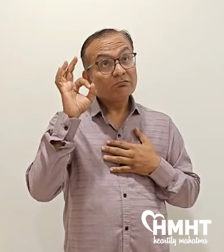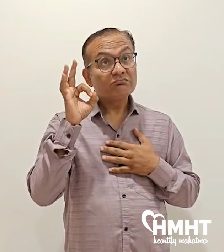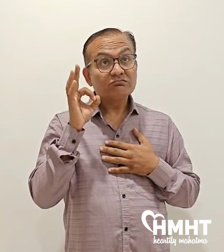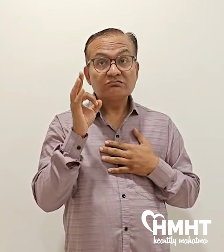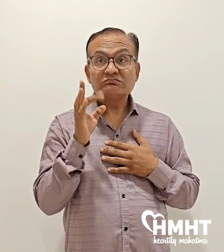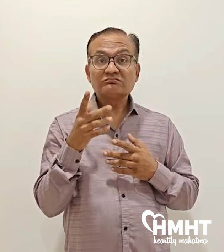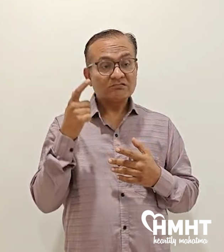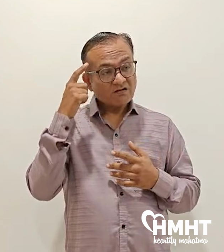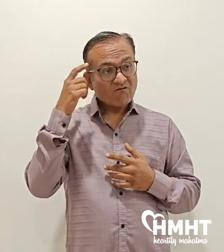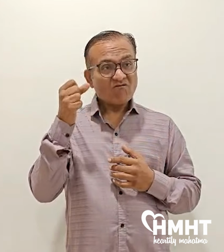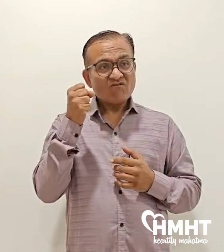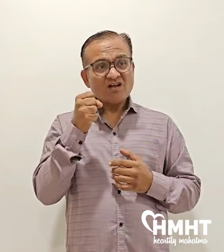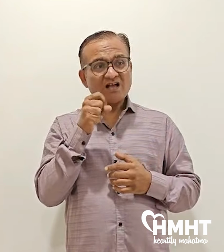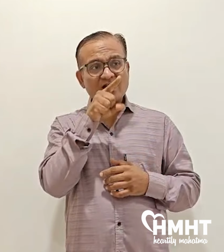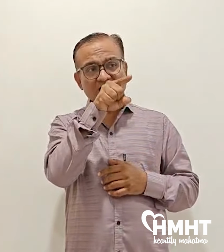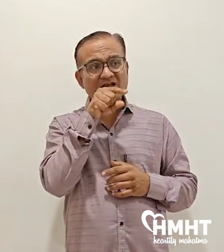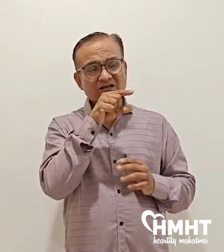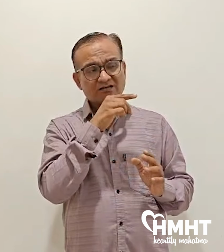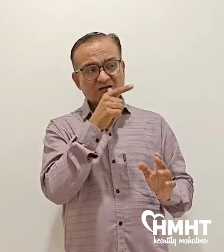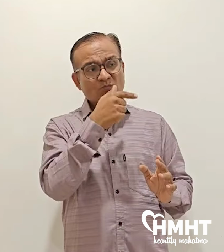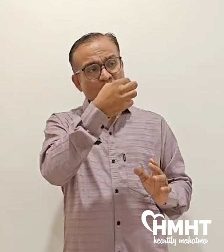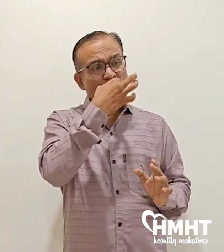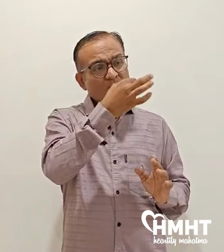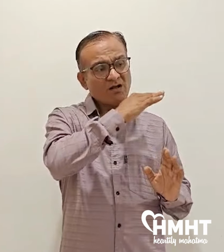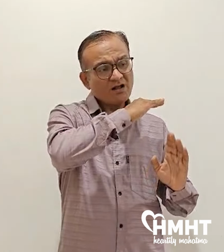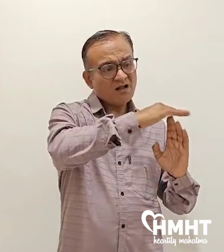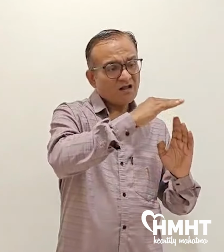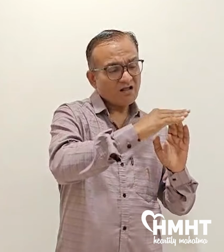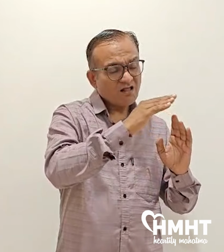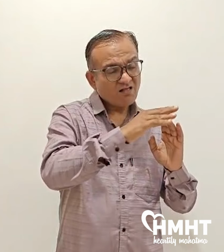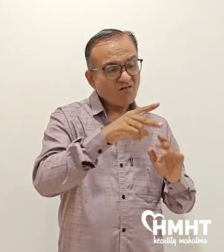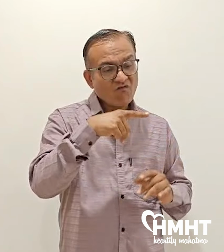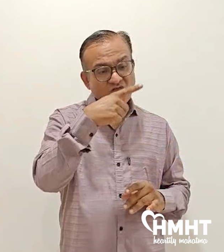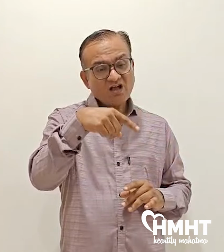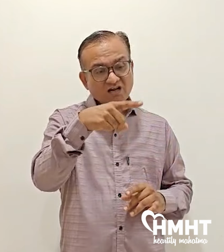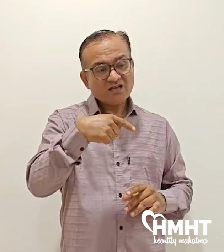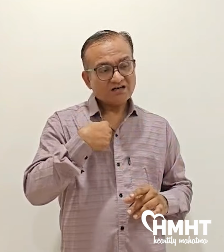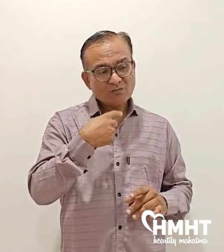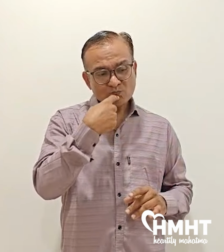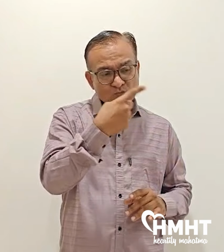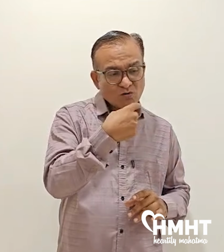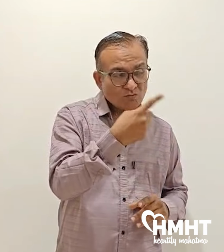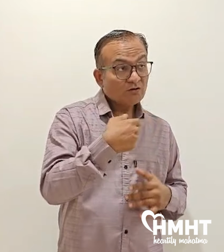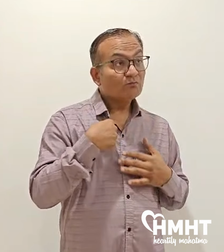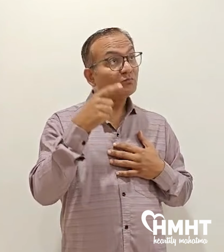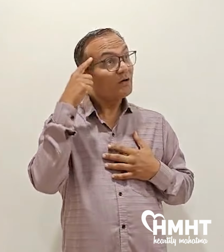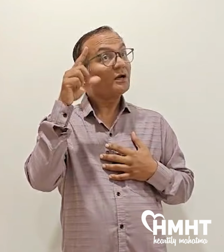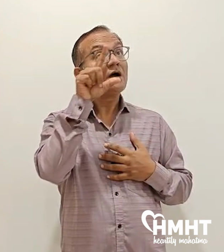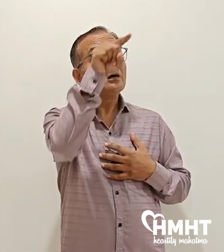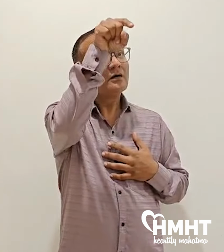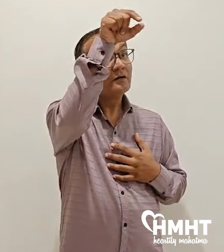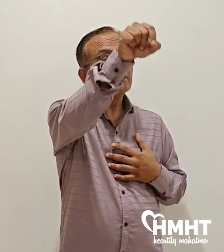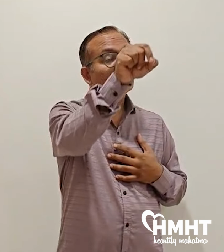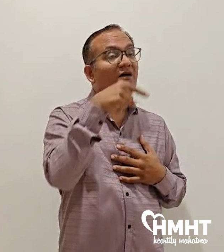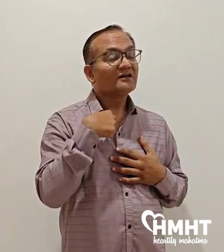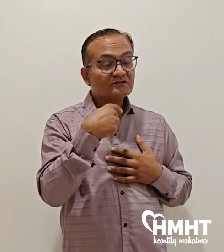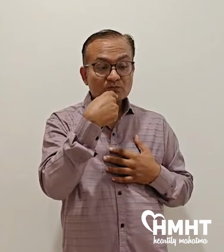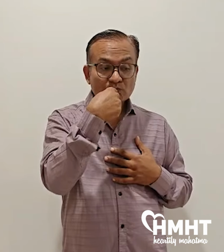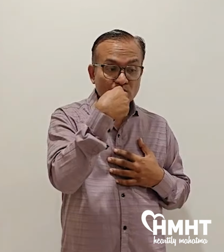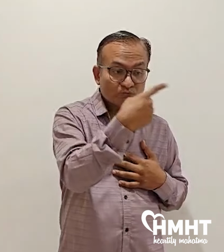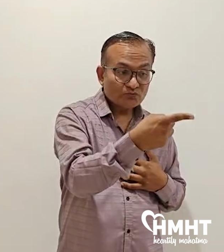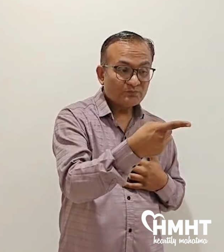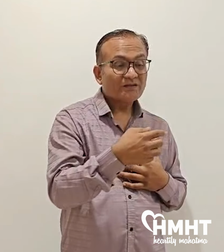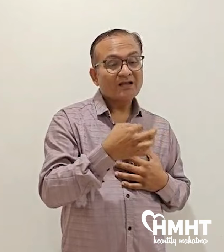પોતાની પકડ છે કે પોતાની જે વસ્તુ છે એ વારે વારે પ્રૂવ કરવું છે કે મારું એંગલ આ છે, હું આમ કહેવા માગું છું. એટલે ખાસ કરીને